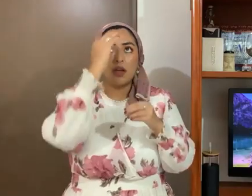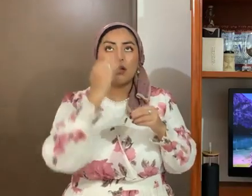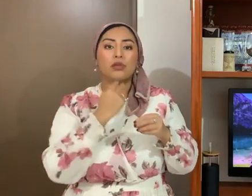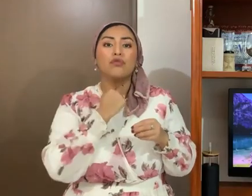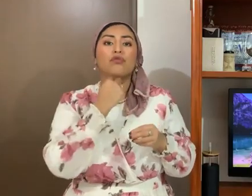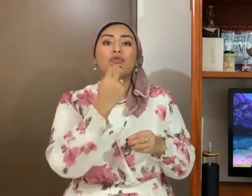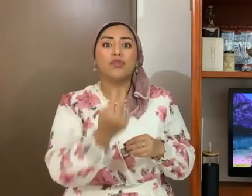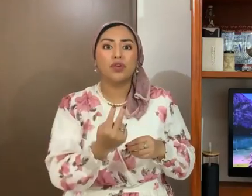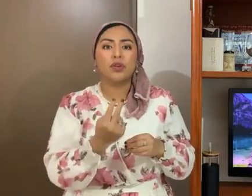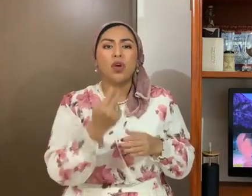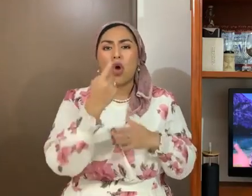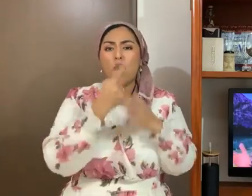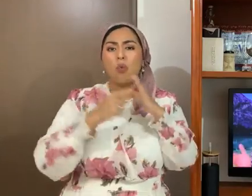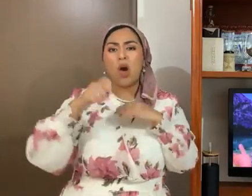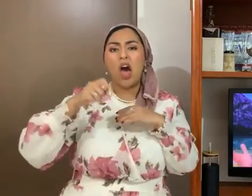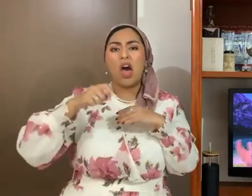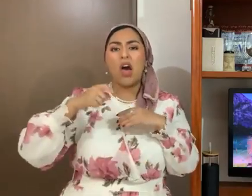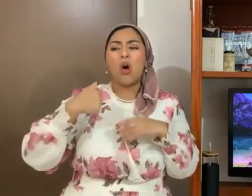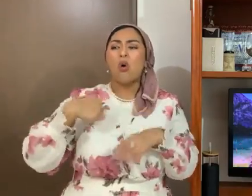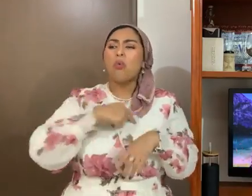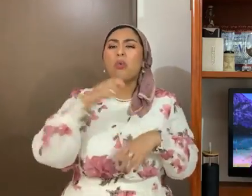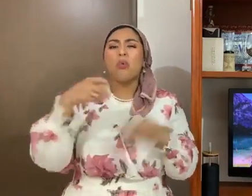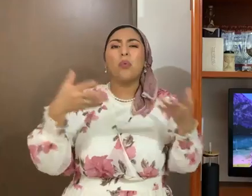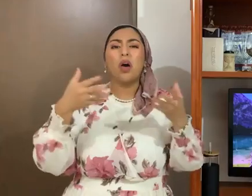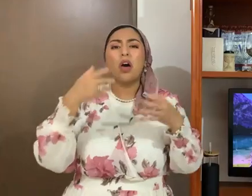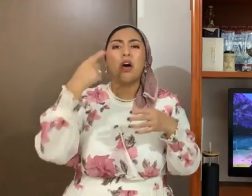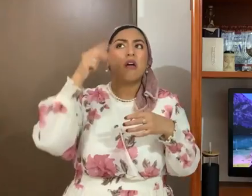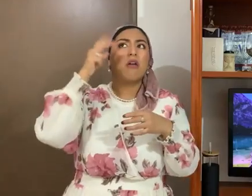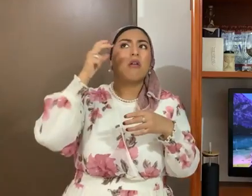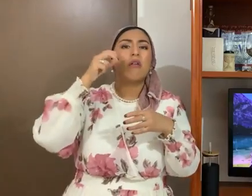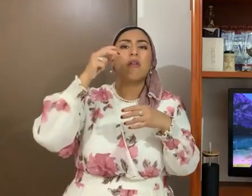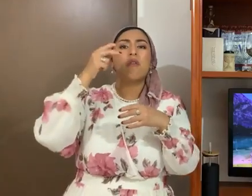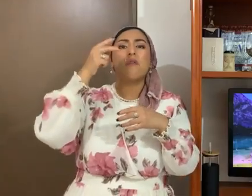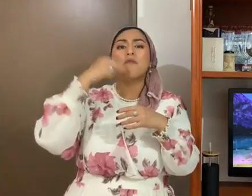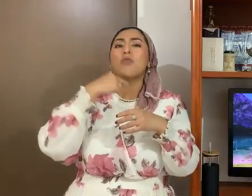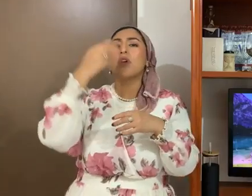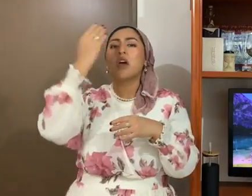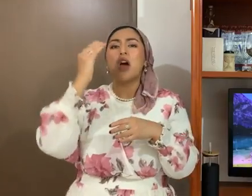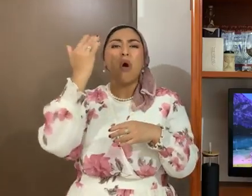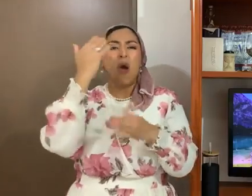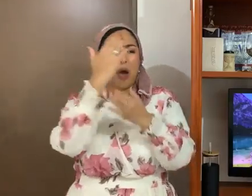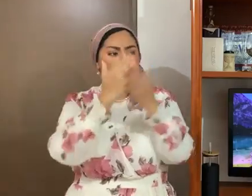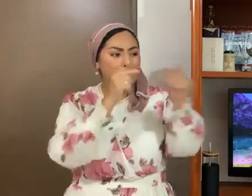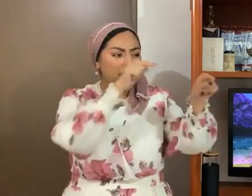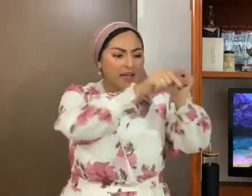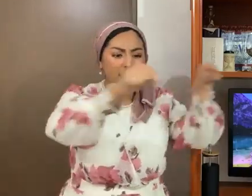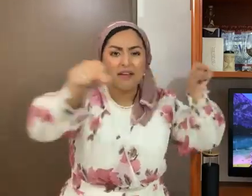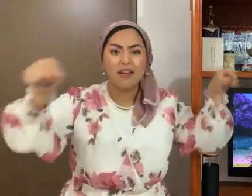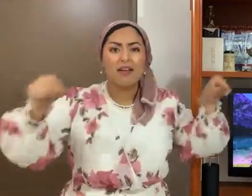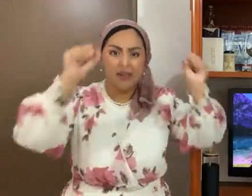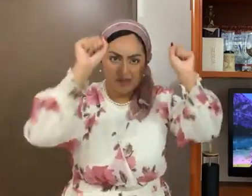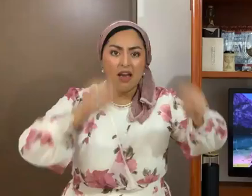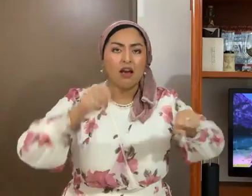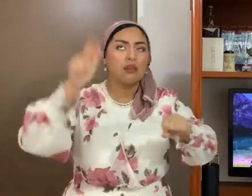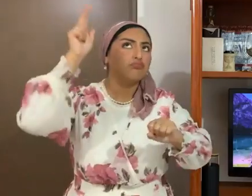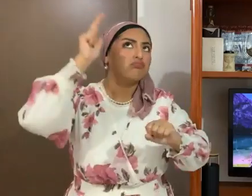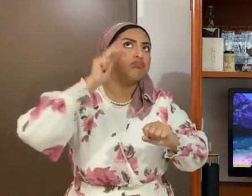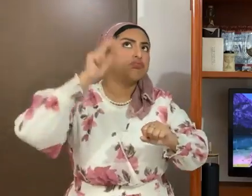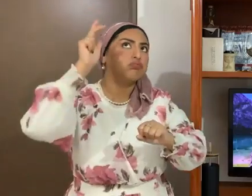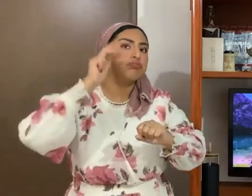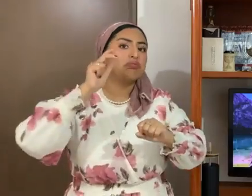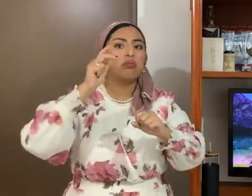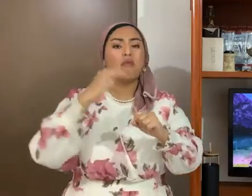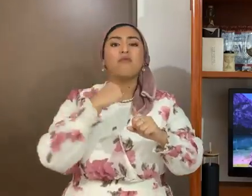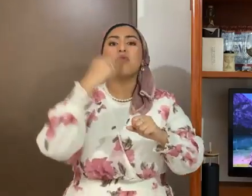Elohim. ¿Qué se necesita para escuchar la voz de Elohim? ¿Por qué algunos siervos de Yahweh la han escuchado? ¿Y por qué el pueblo en